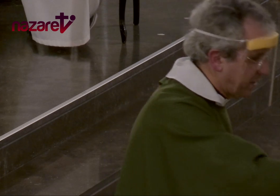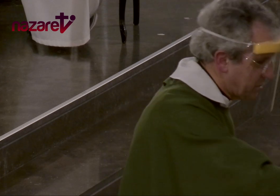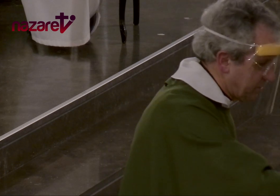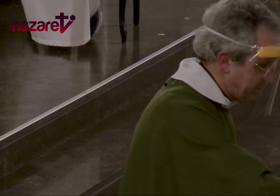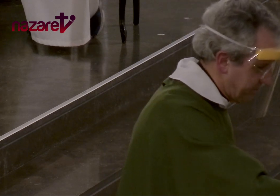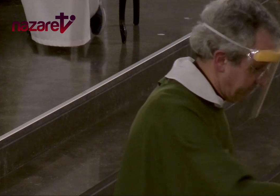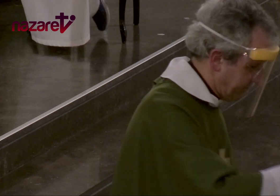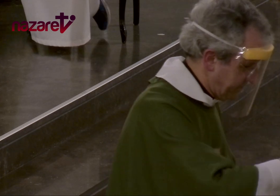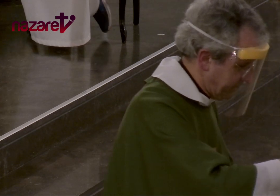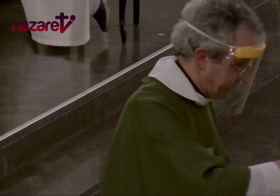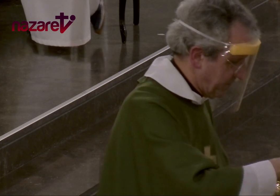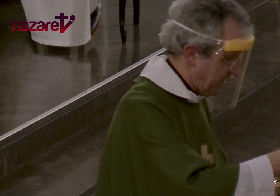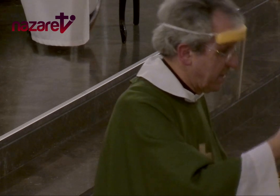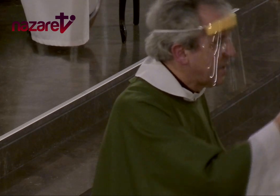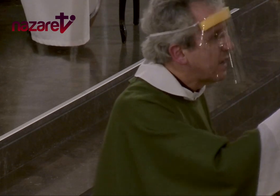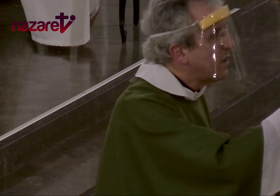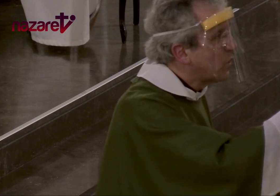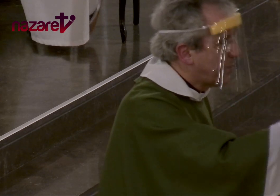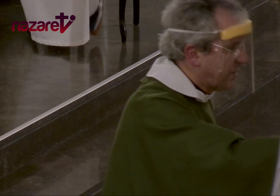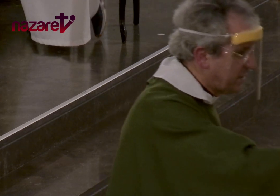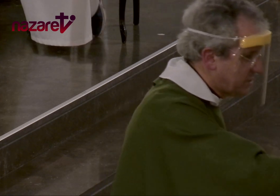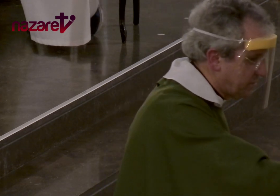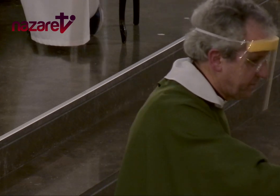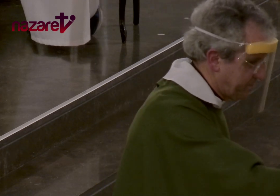y a las dos creyendo y confesando